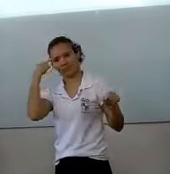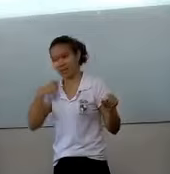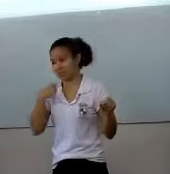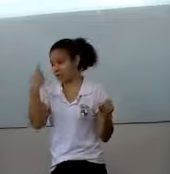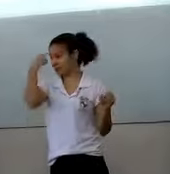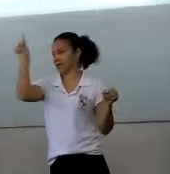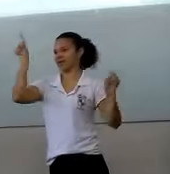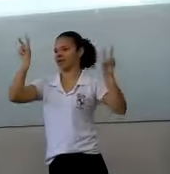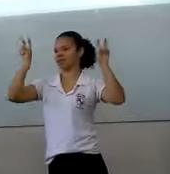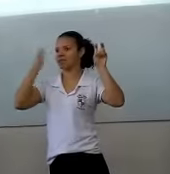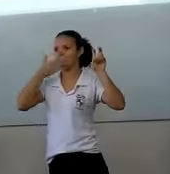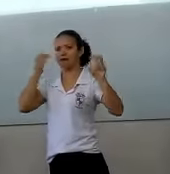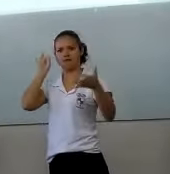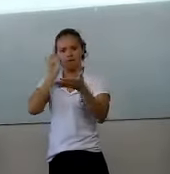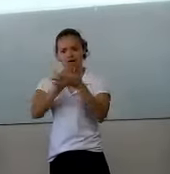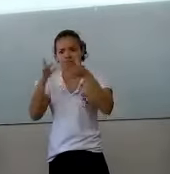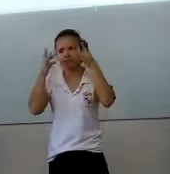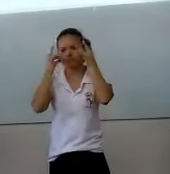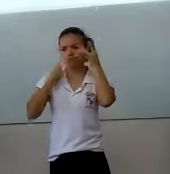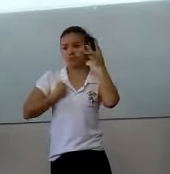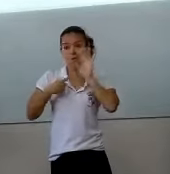fazer. Aí me surgiu uma ideia.